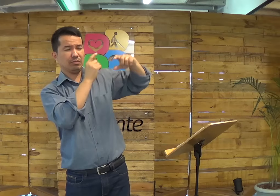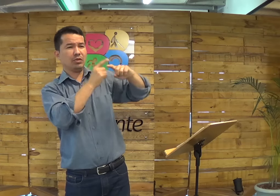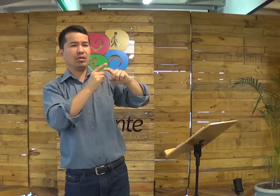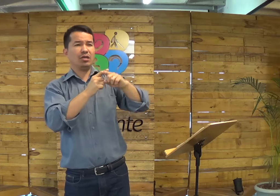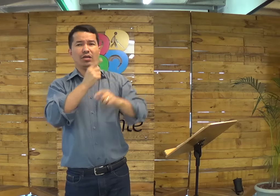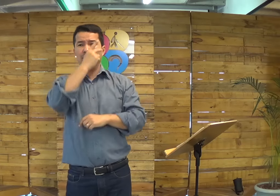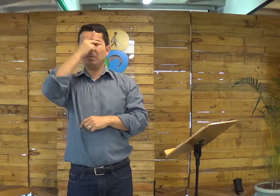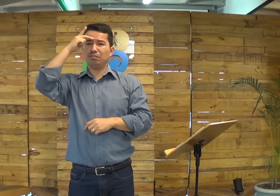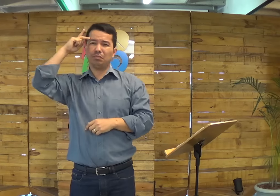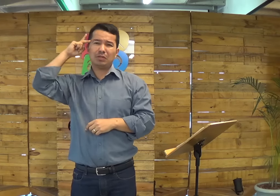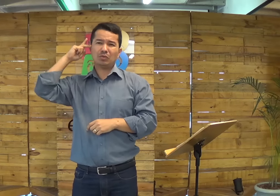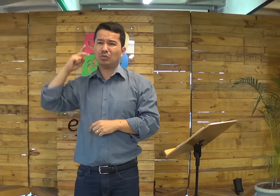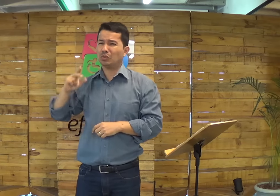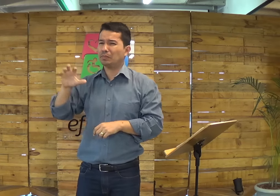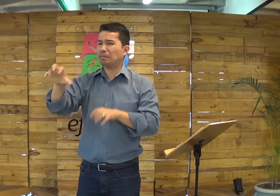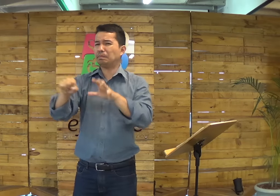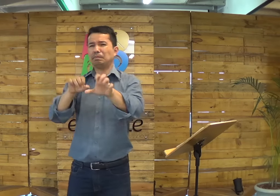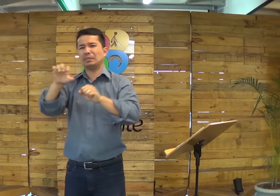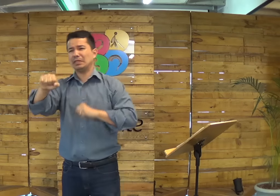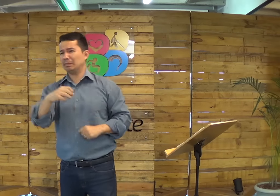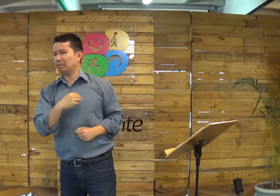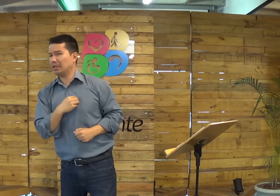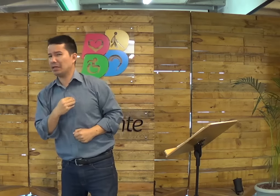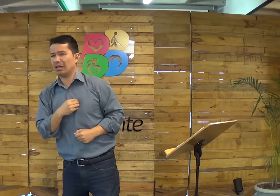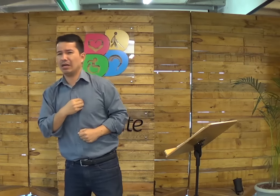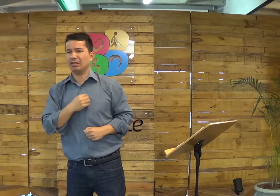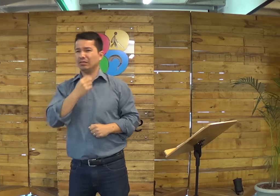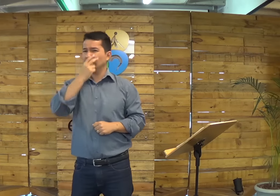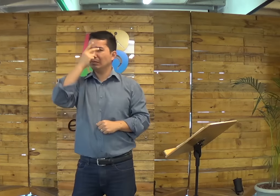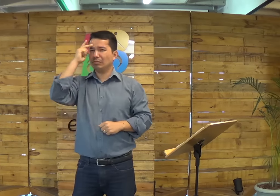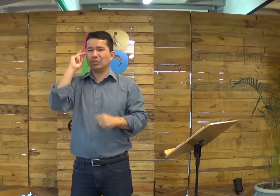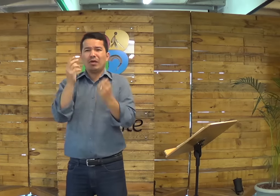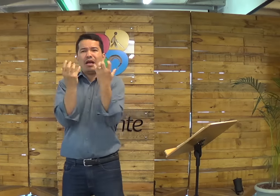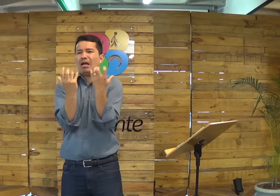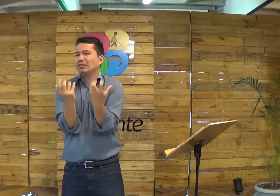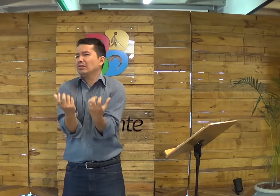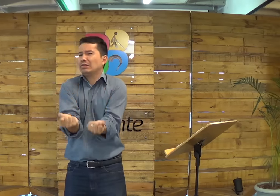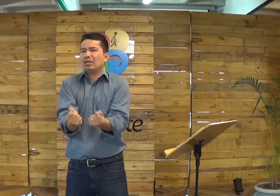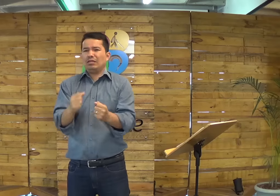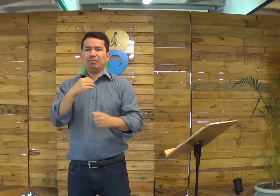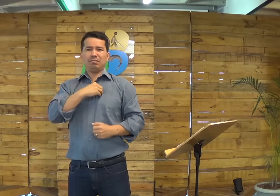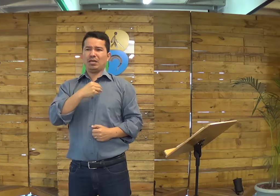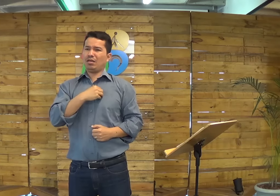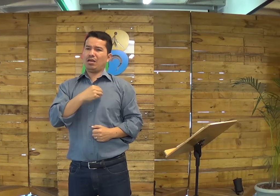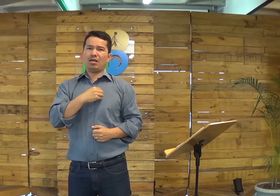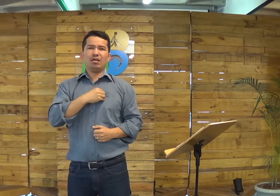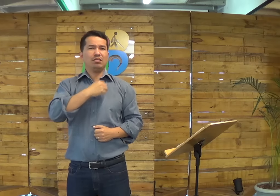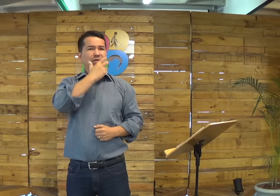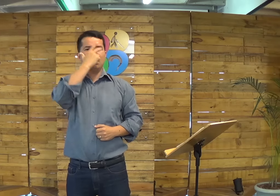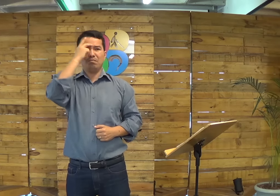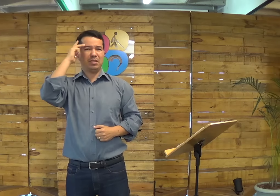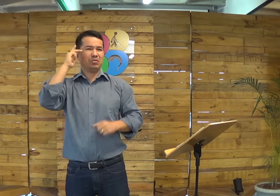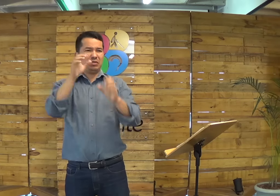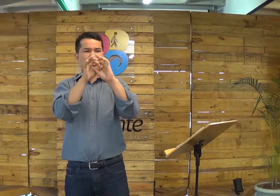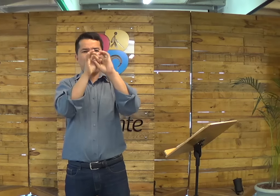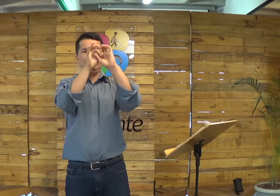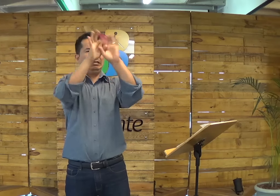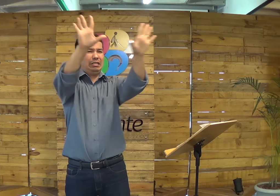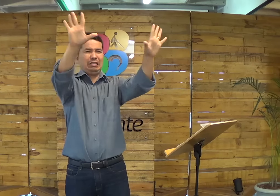tava cheio sujeira né porque as pessoas estavam realmente cheias de Pecados elas aceitavam o pecado